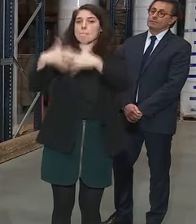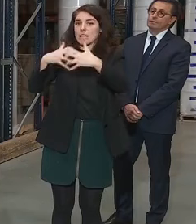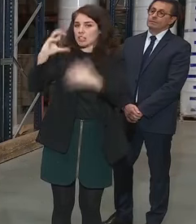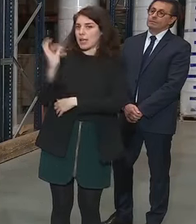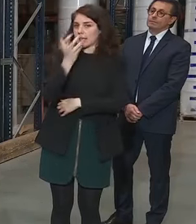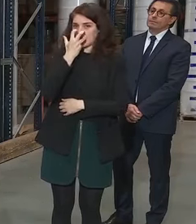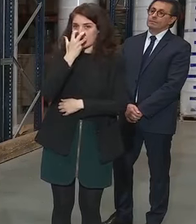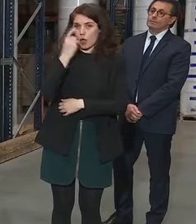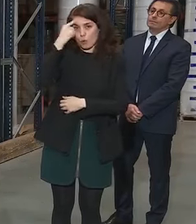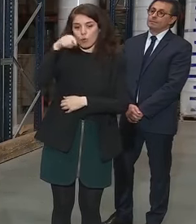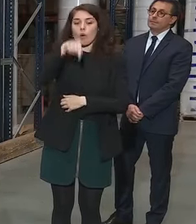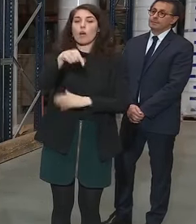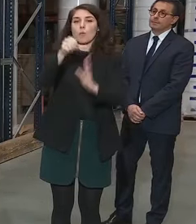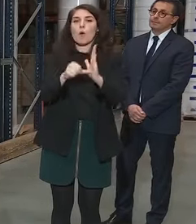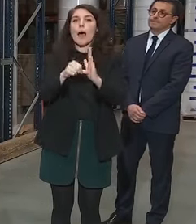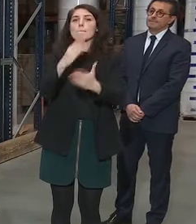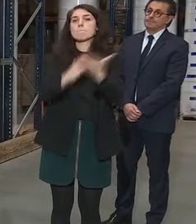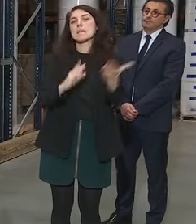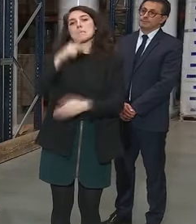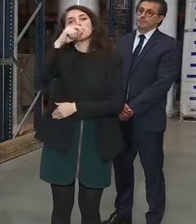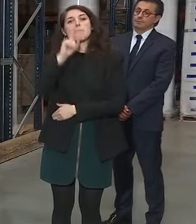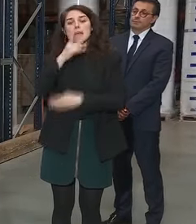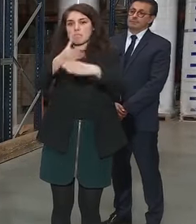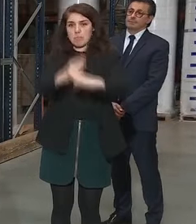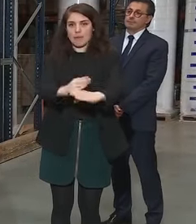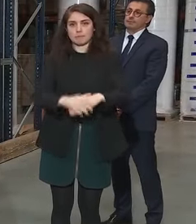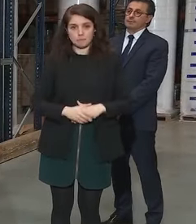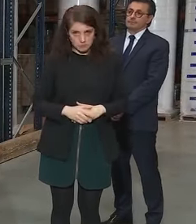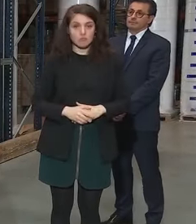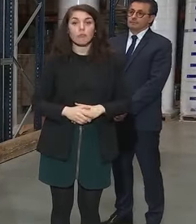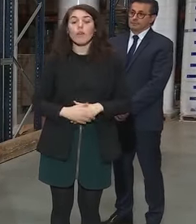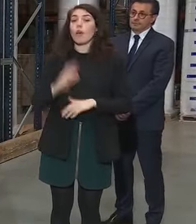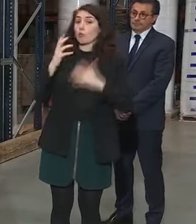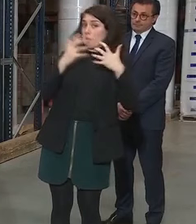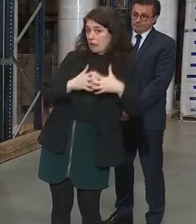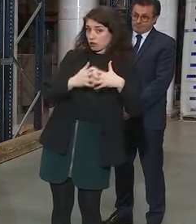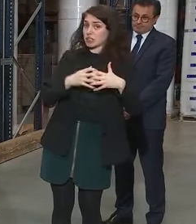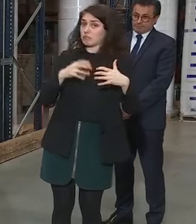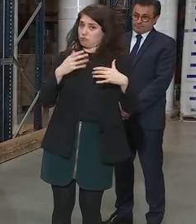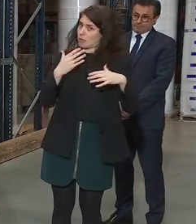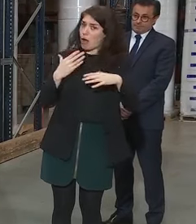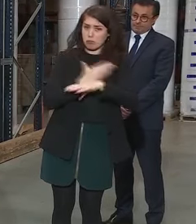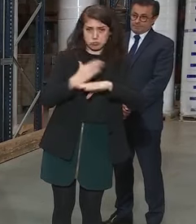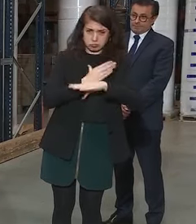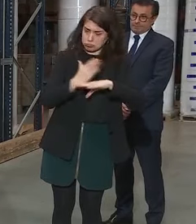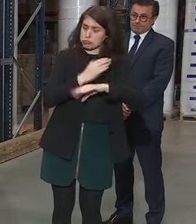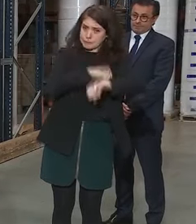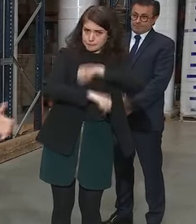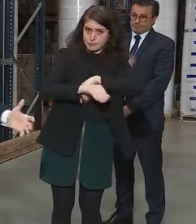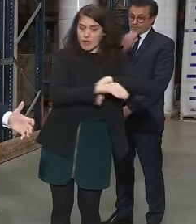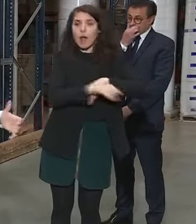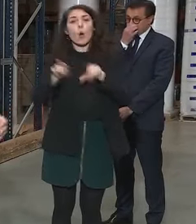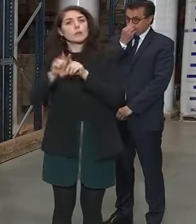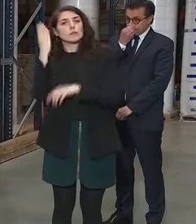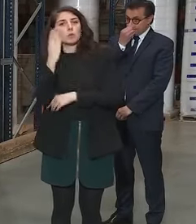Enfin, ce sont les produits dont nous avons besoin. Le gel hydroalcoolique, qui fait partie aujourd'hui de